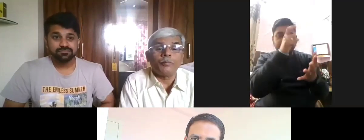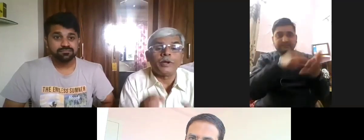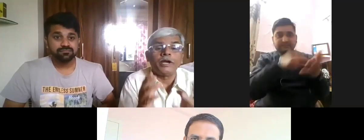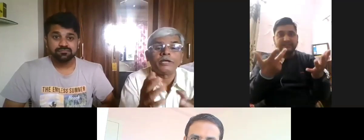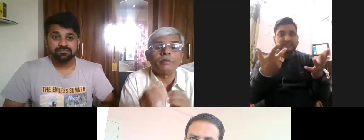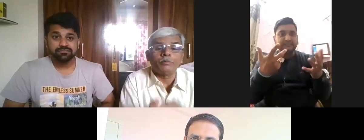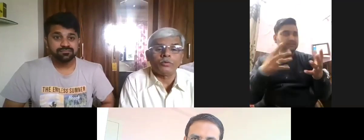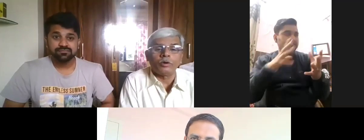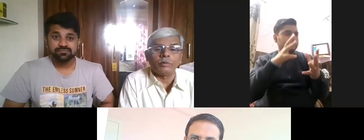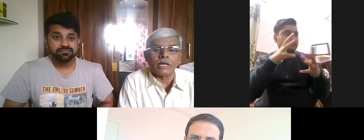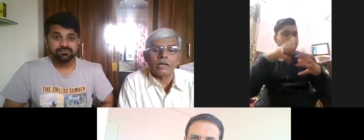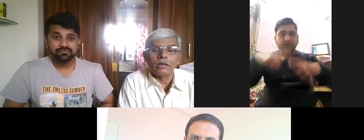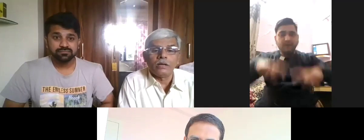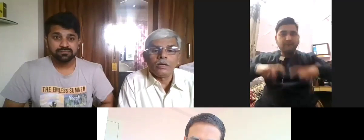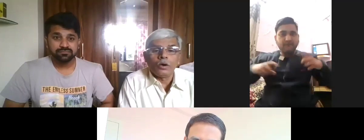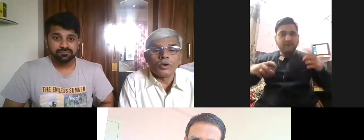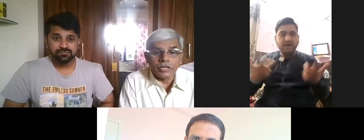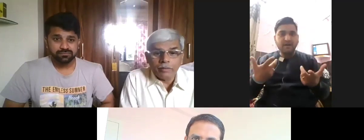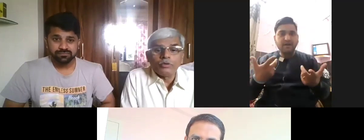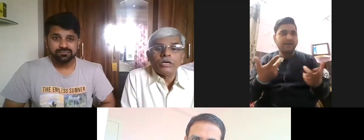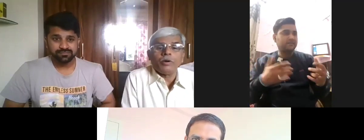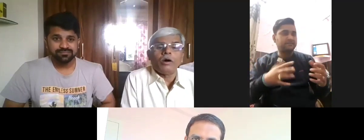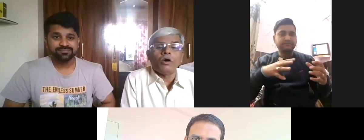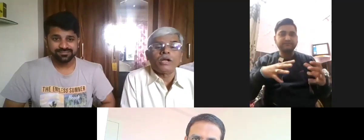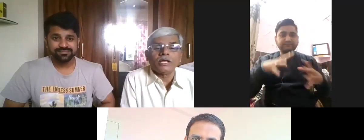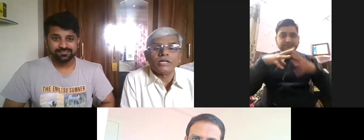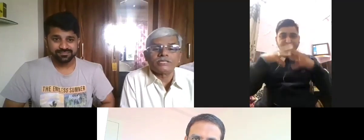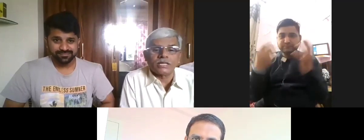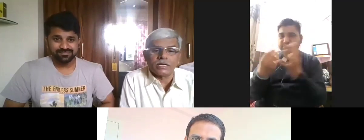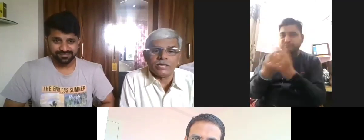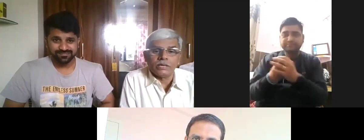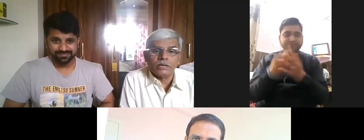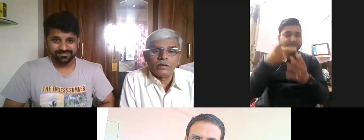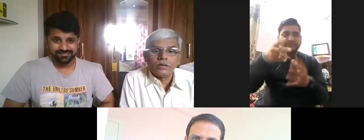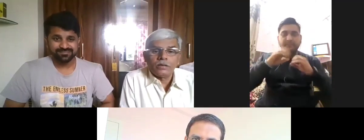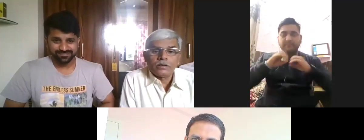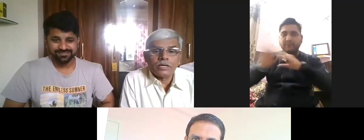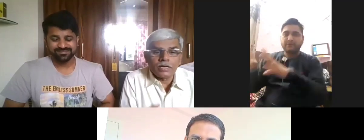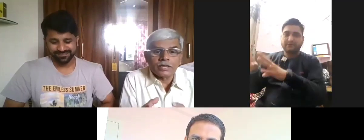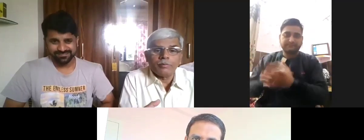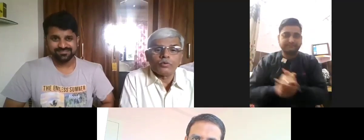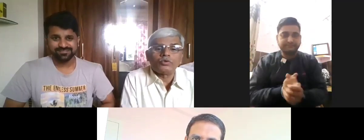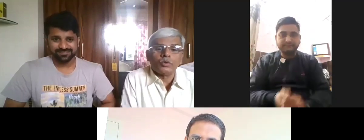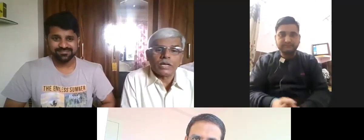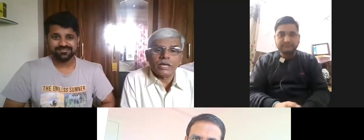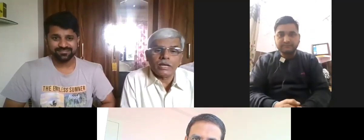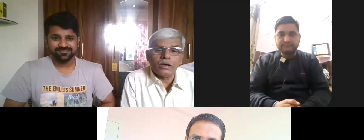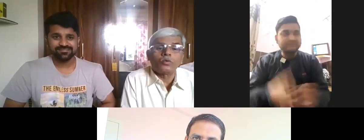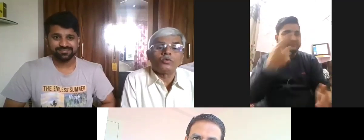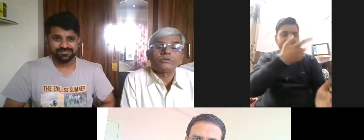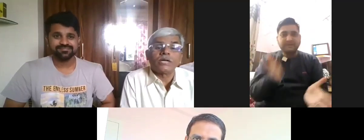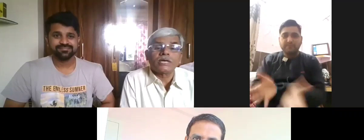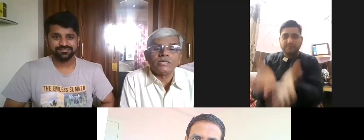सकती है, वो पेंटिंग में उन्होंने बताया, और ये मुझे और इंकरेज करते गई कि ये लड़के में कुछ हुनर